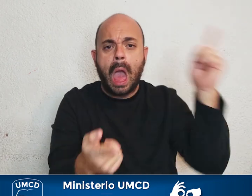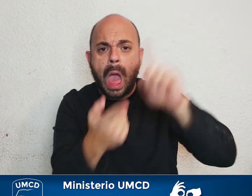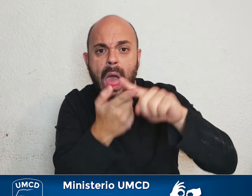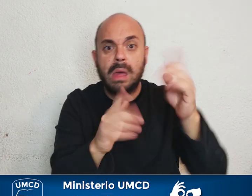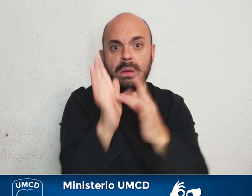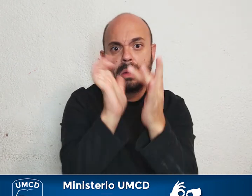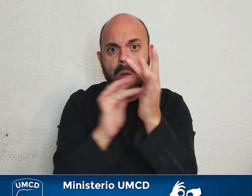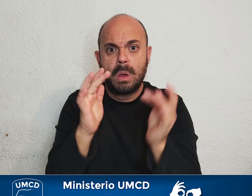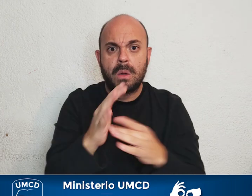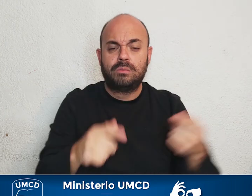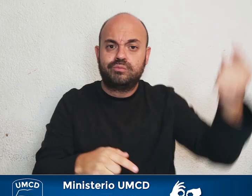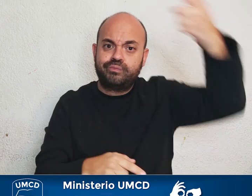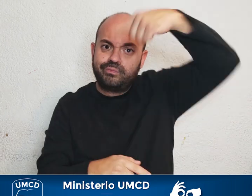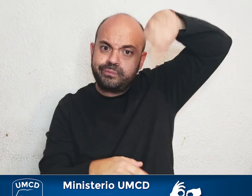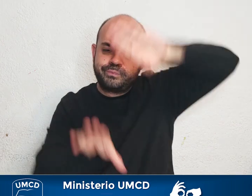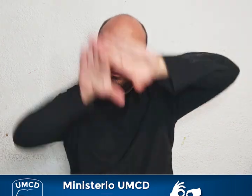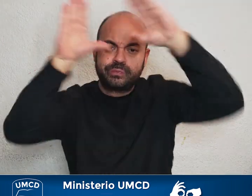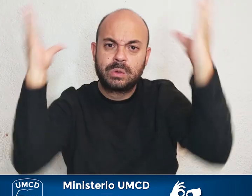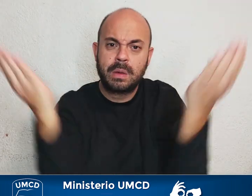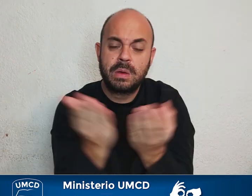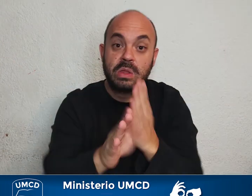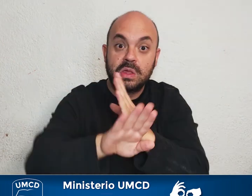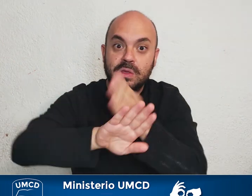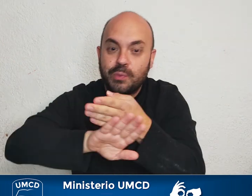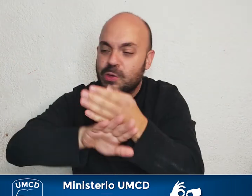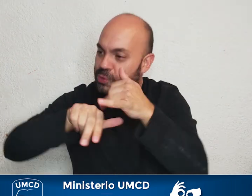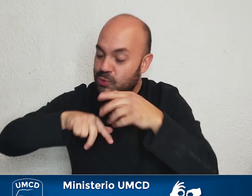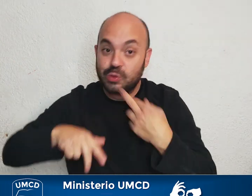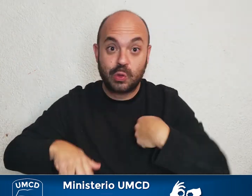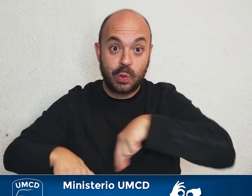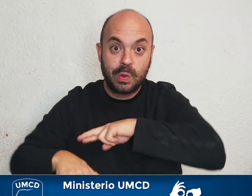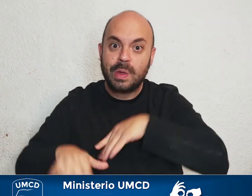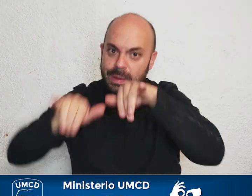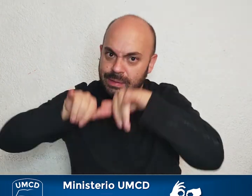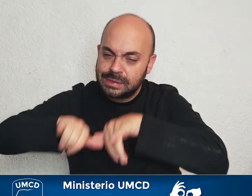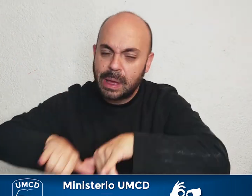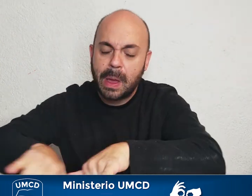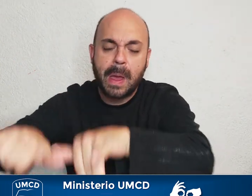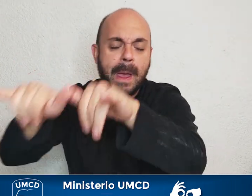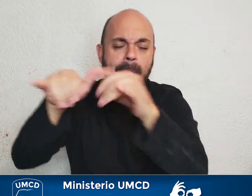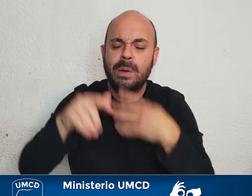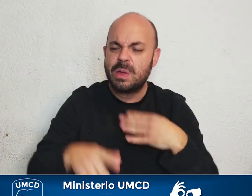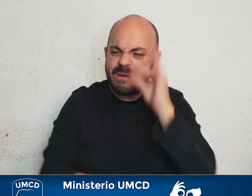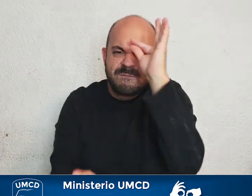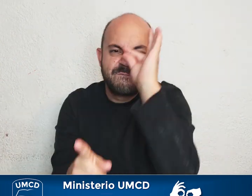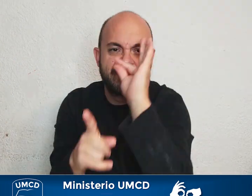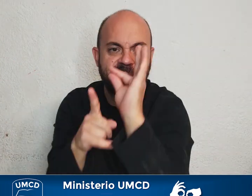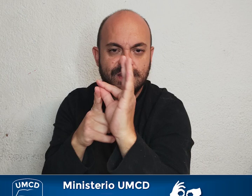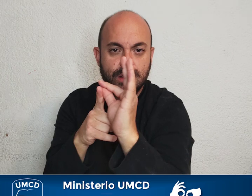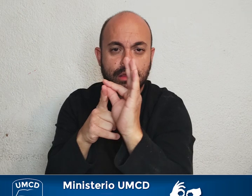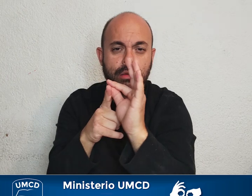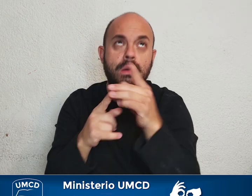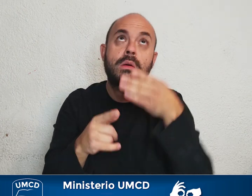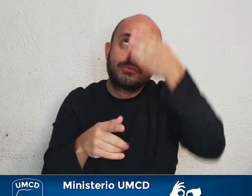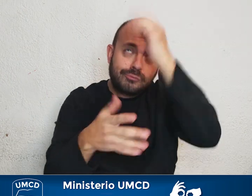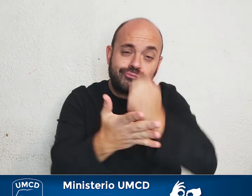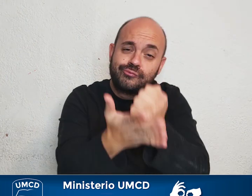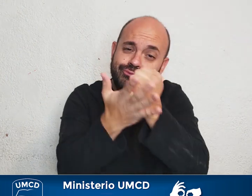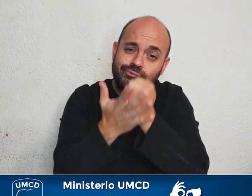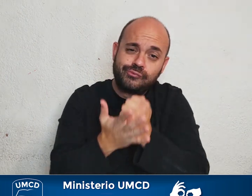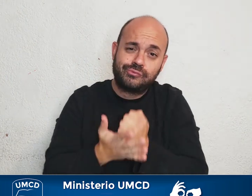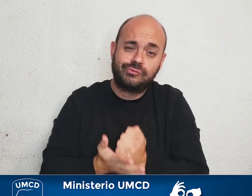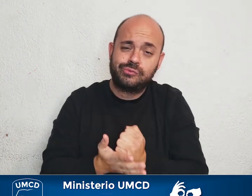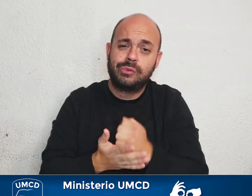Señor, para cuando Él nos encuentre fieles en su viña. Que Dios nos ayude a mantenernos